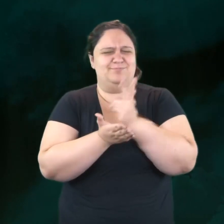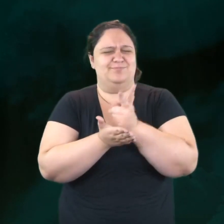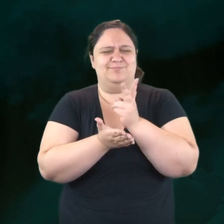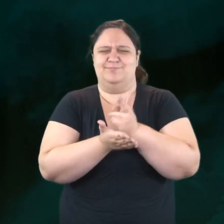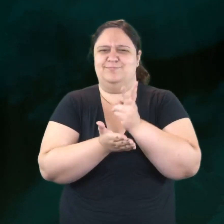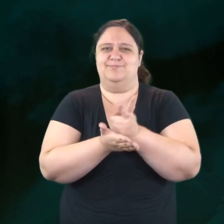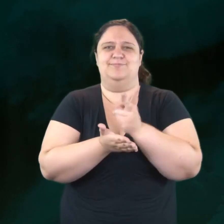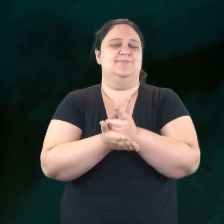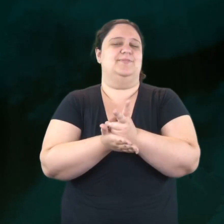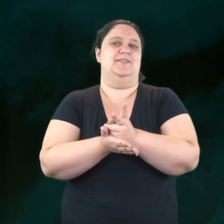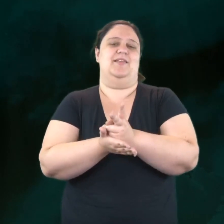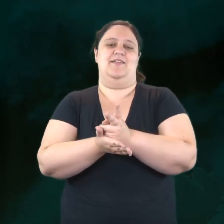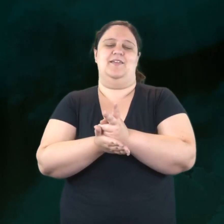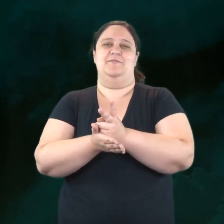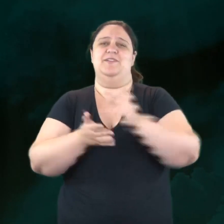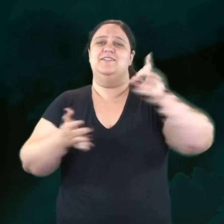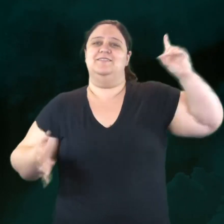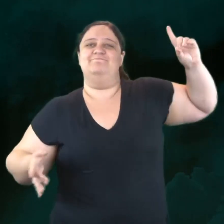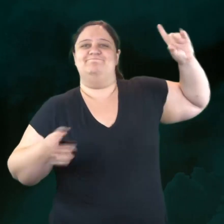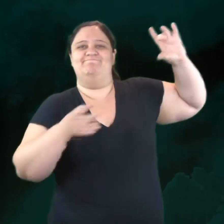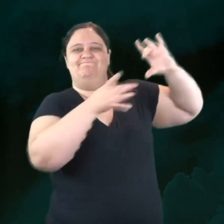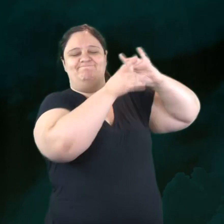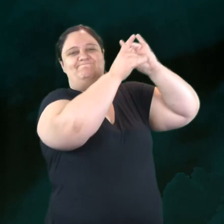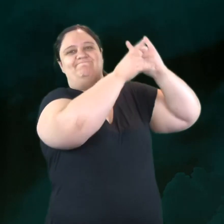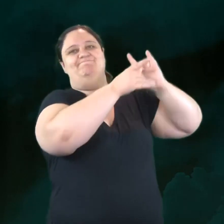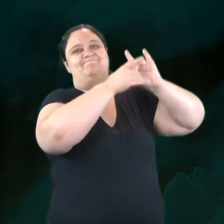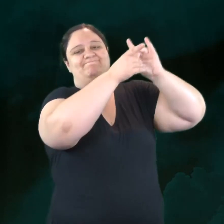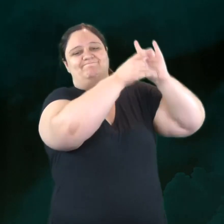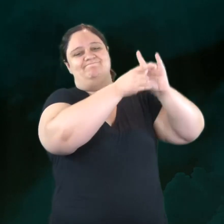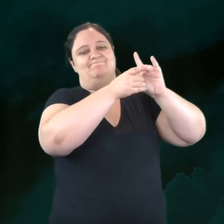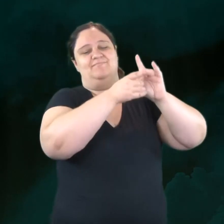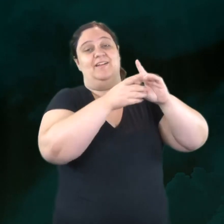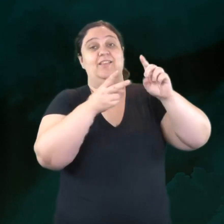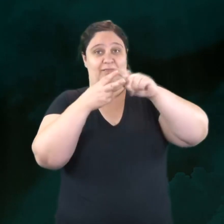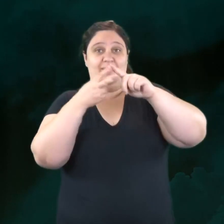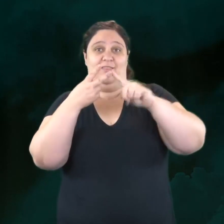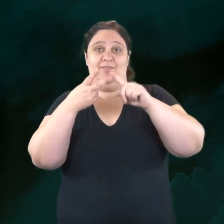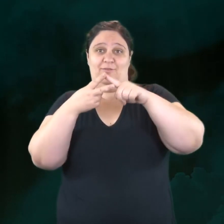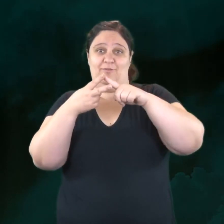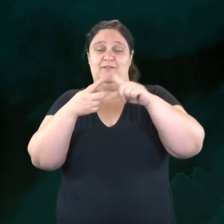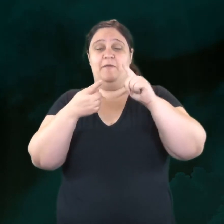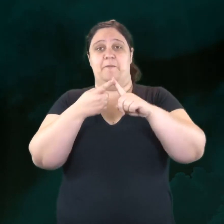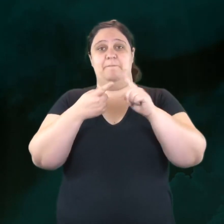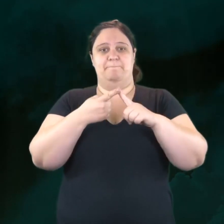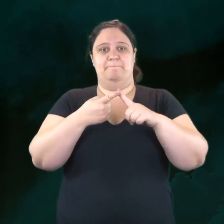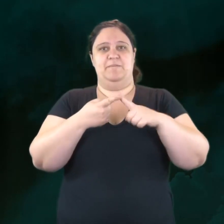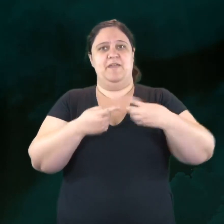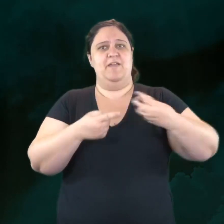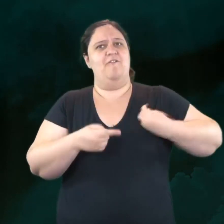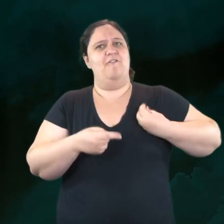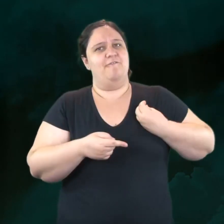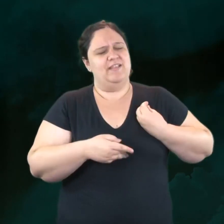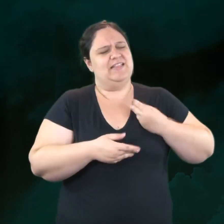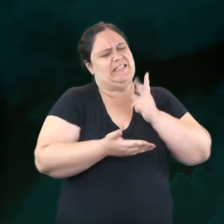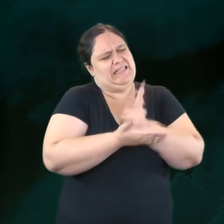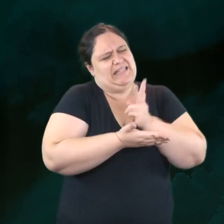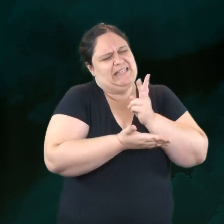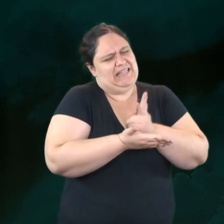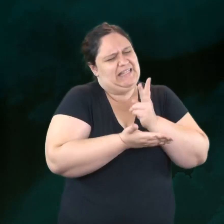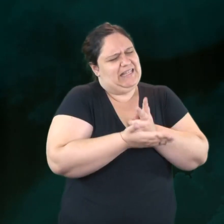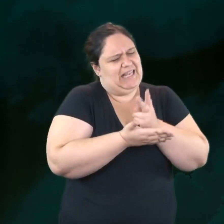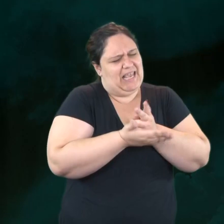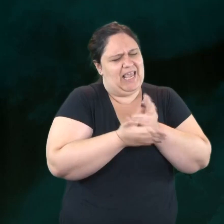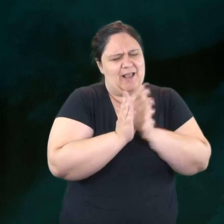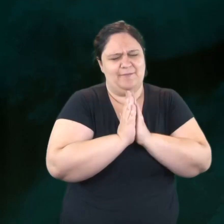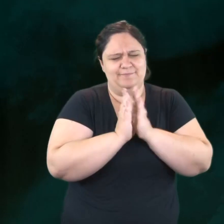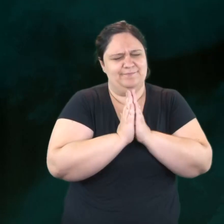tempo estarmos conectados com Deus. Aqui são duas coisas. Primeiro, desenvolver uma vida de oração. E em